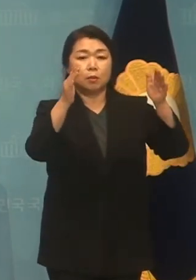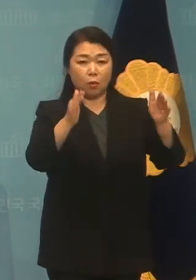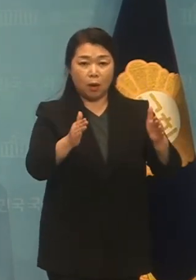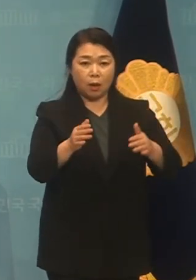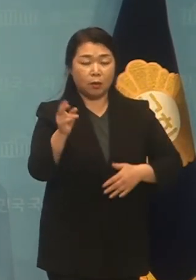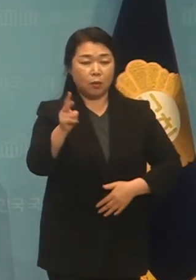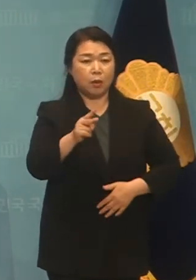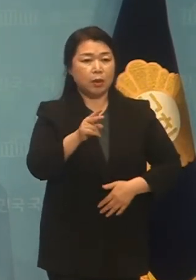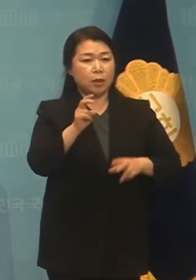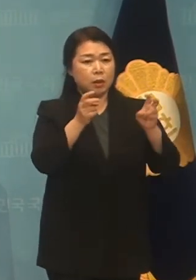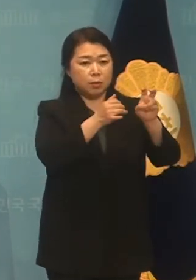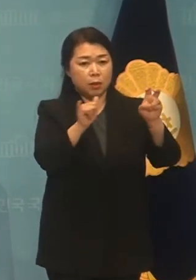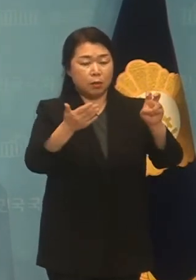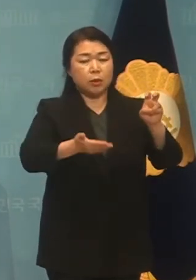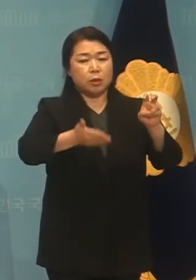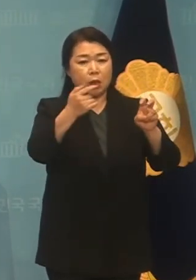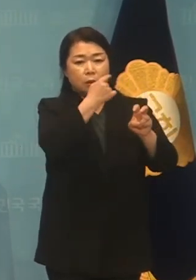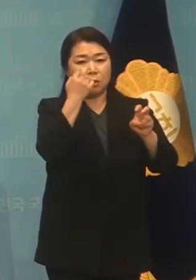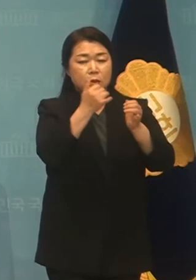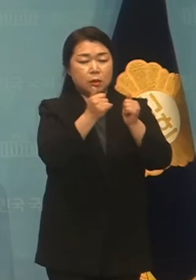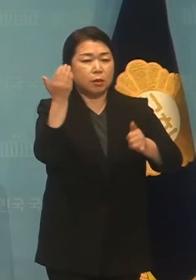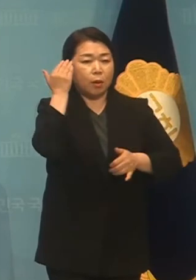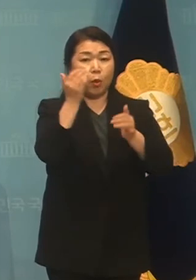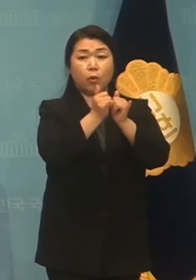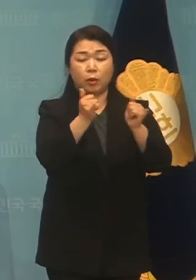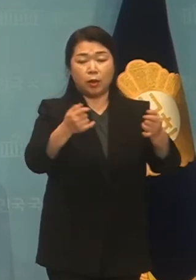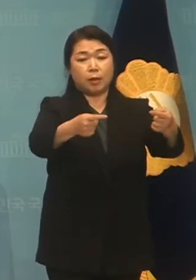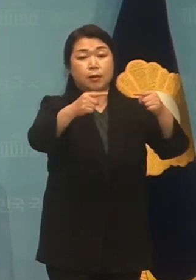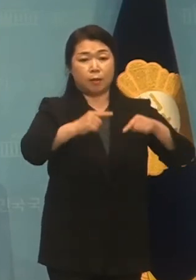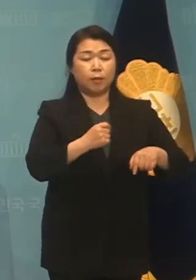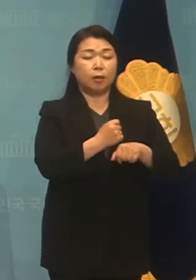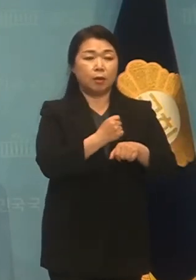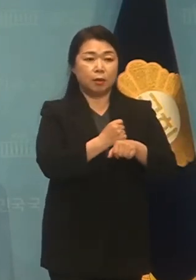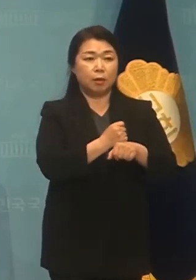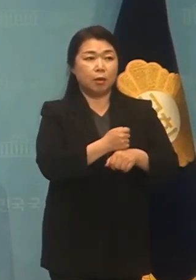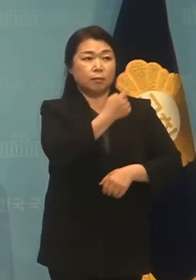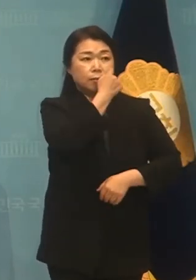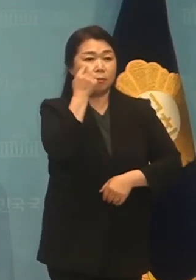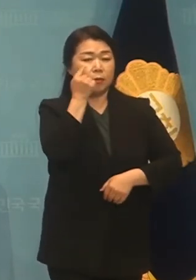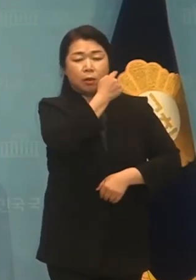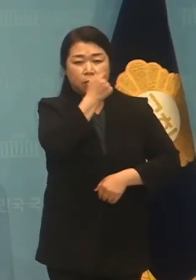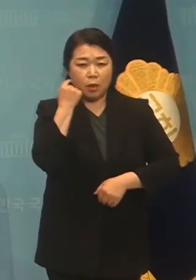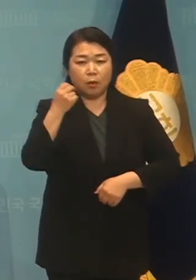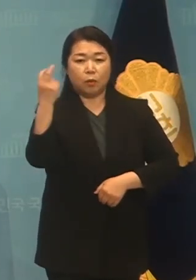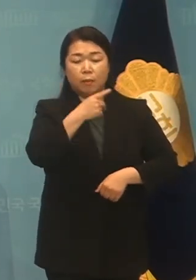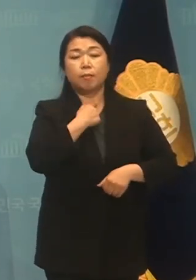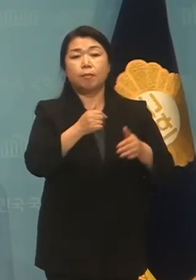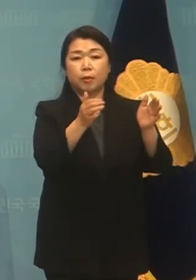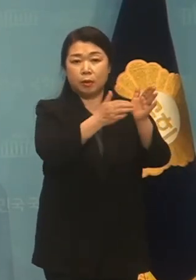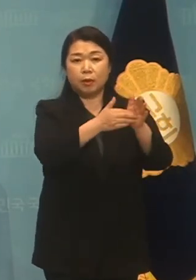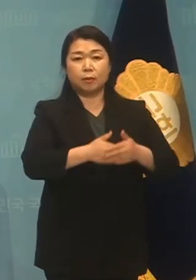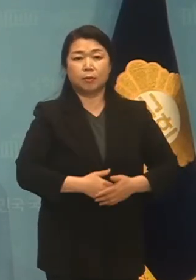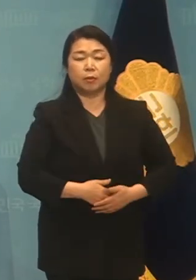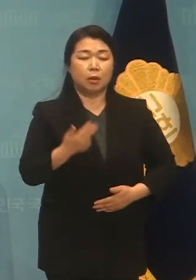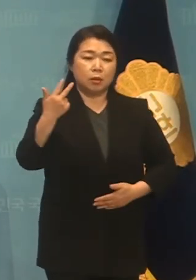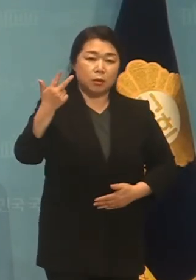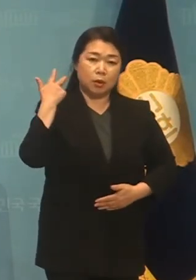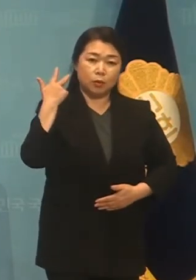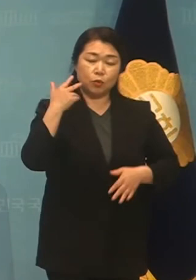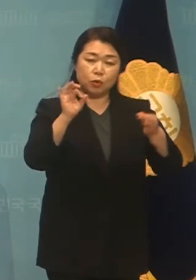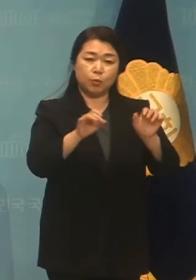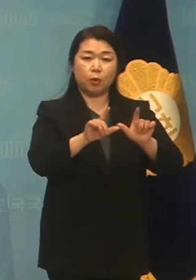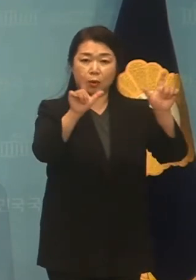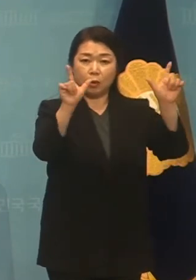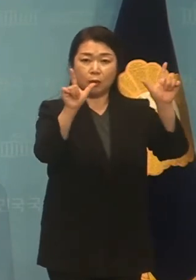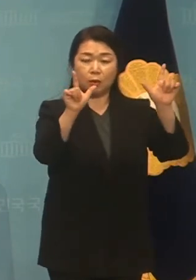그리고 약 20여 명 이상의 증인과 참고인들의 참석하에 검증의 과정을 거쳤습니다. 그리고 지난주